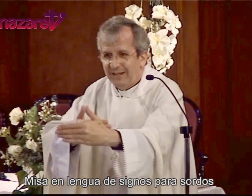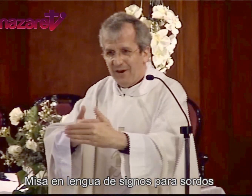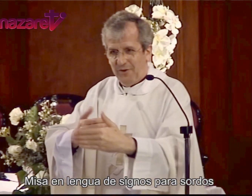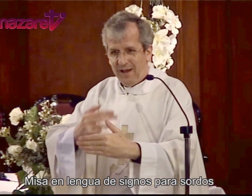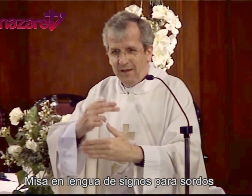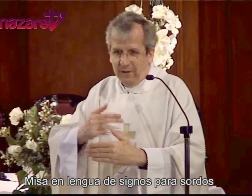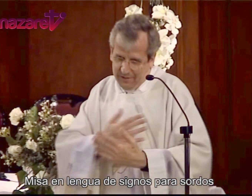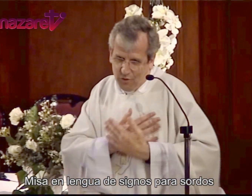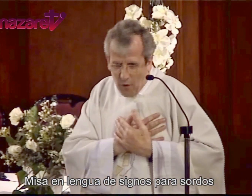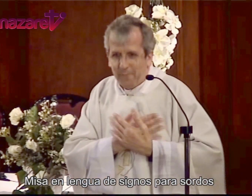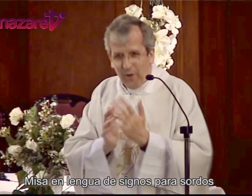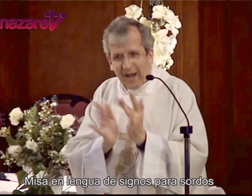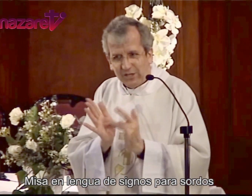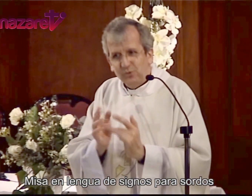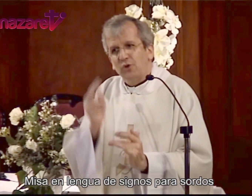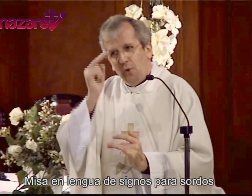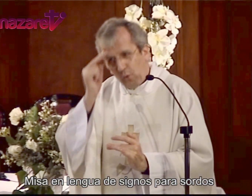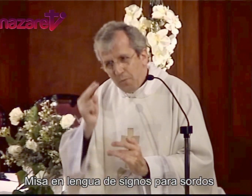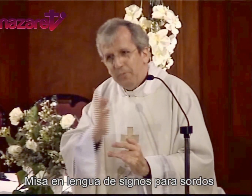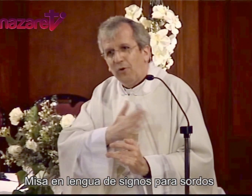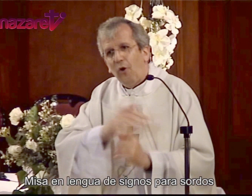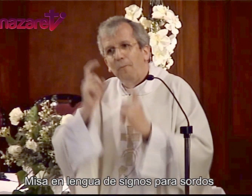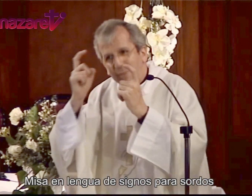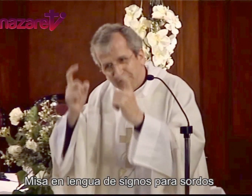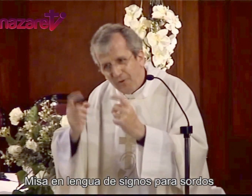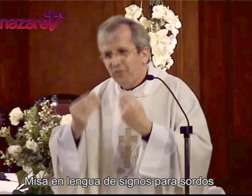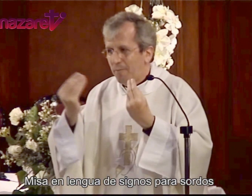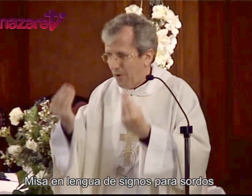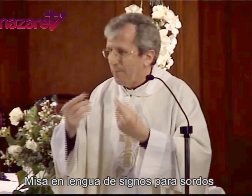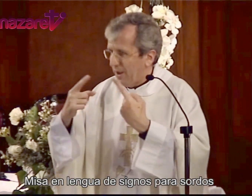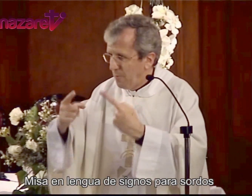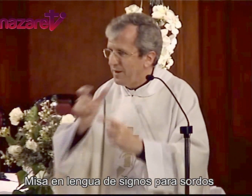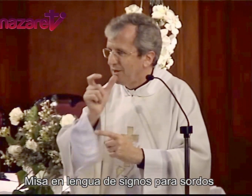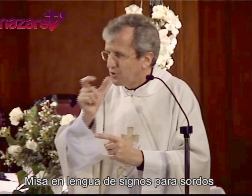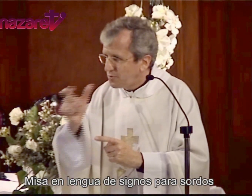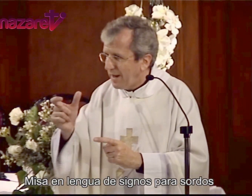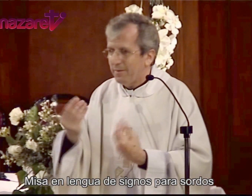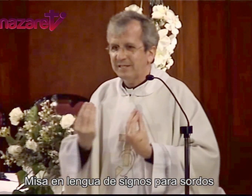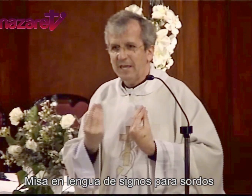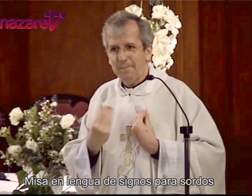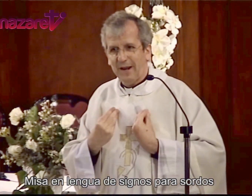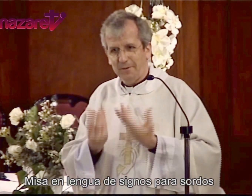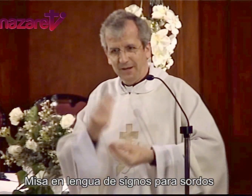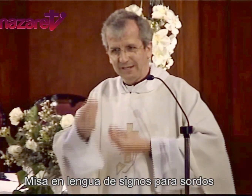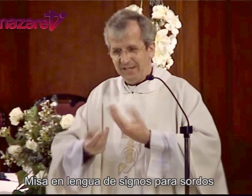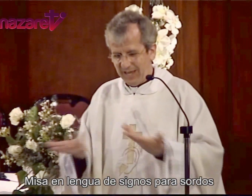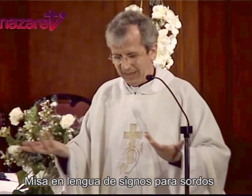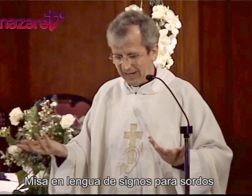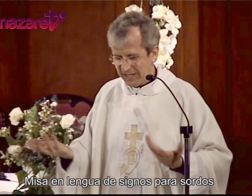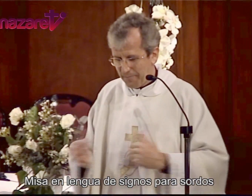de ahora Como amo A Jesús Cumplo O me esfuerzo Mejor Para cumplir Sus palabras Y para vivirlas Y hacerlas Y